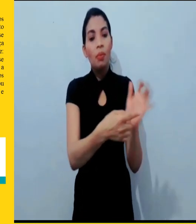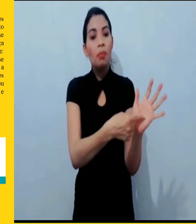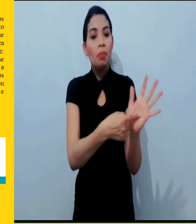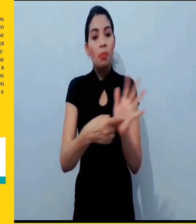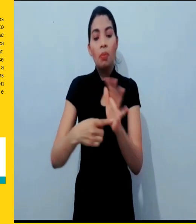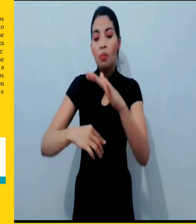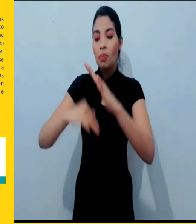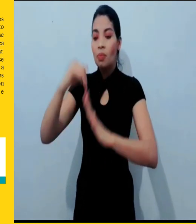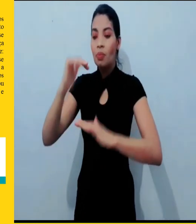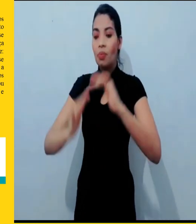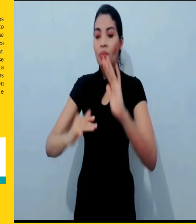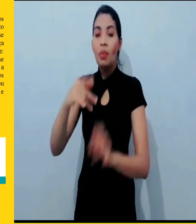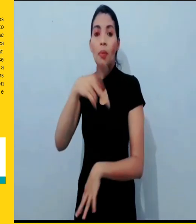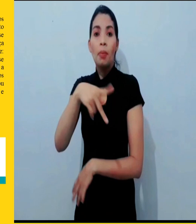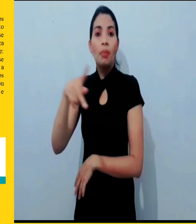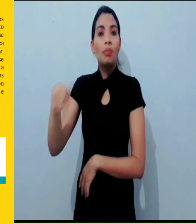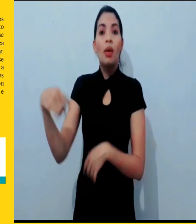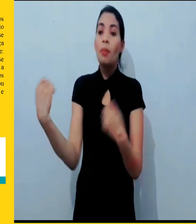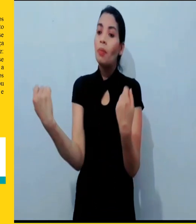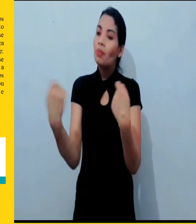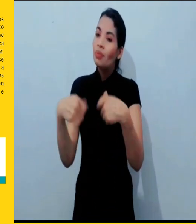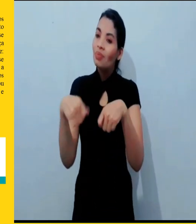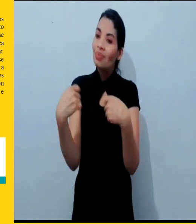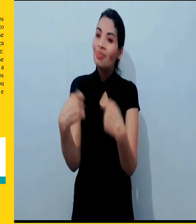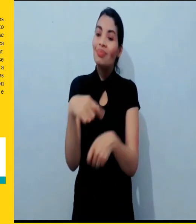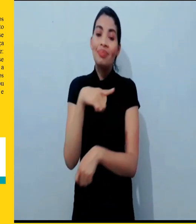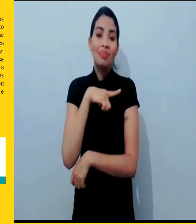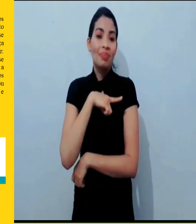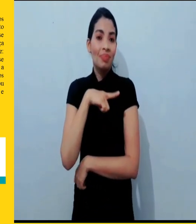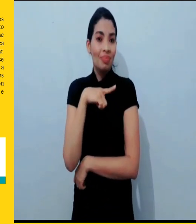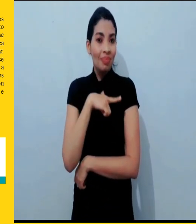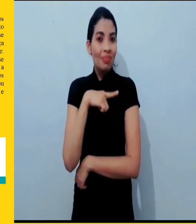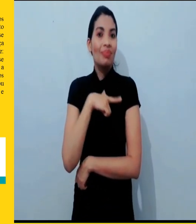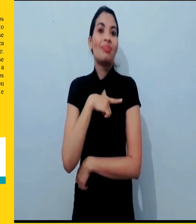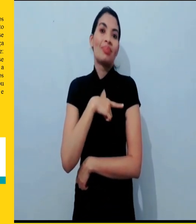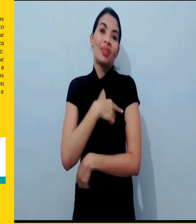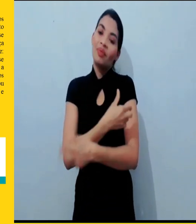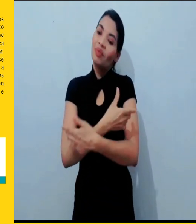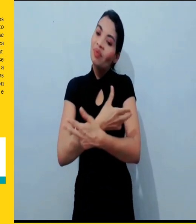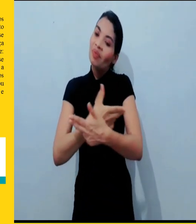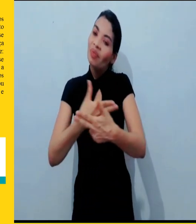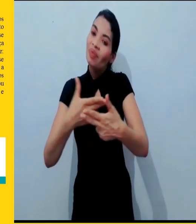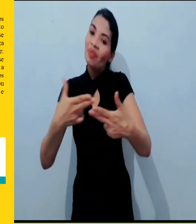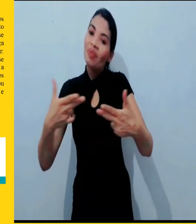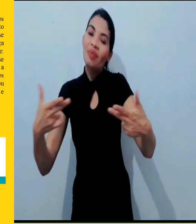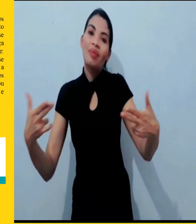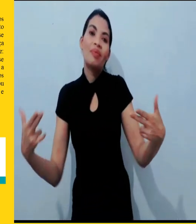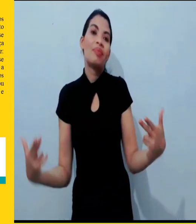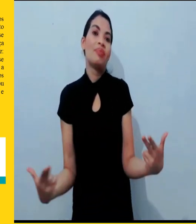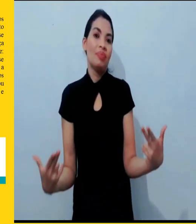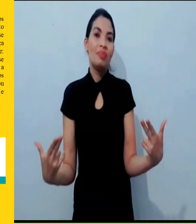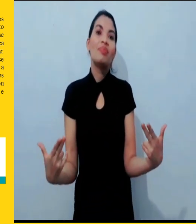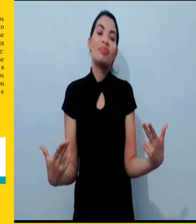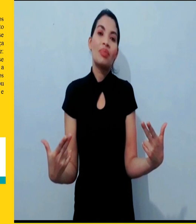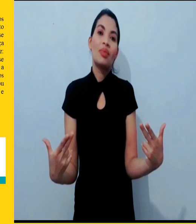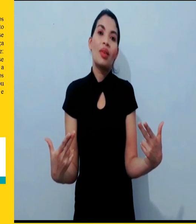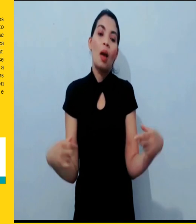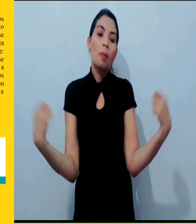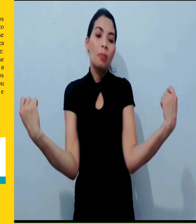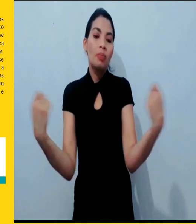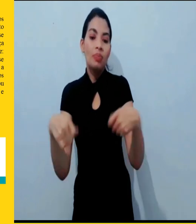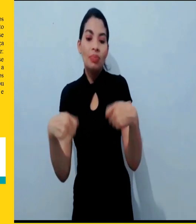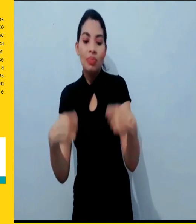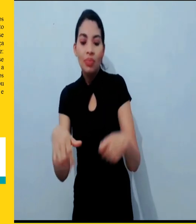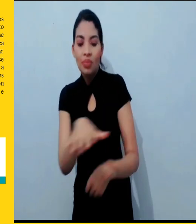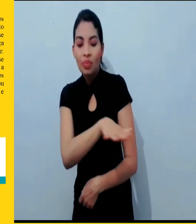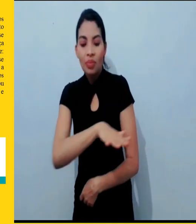formação desses profissionais deve ser direcionada à diversidade, contemplando assim